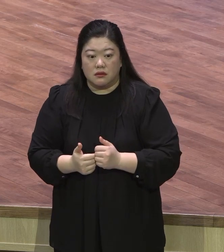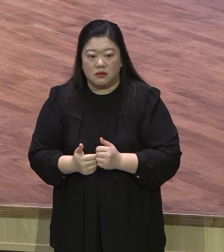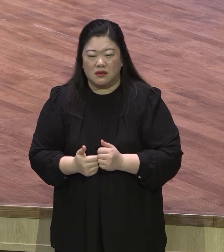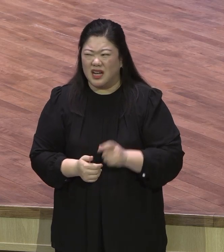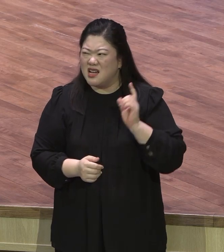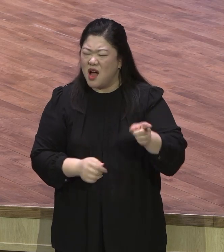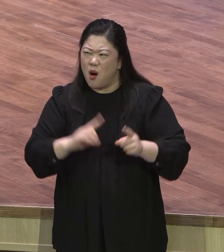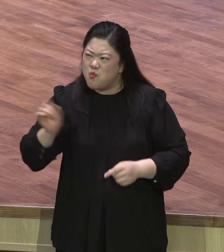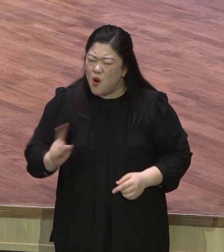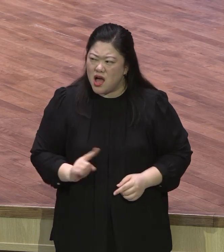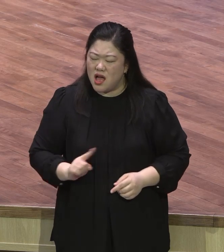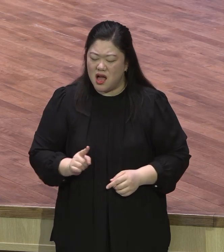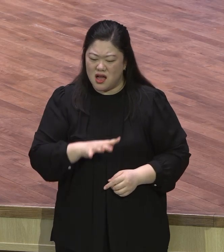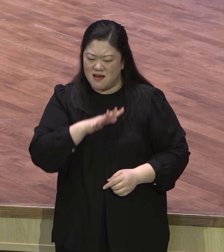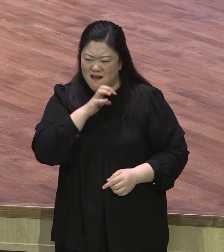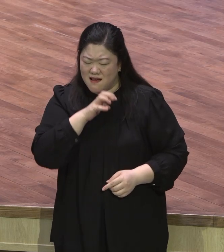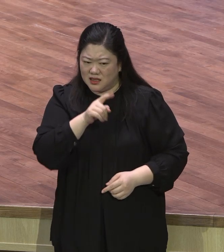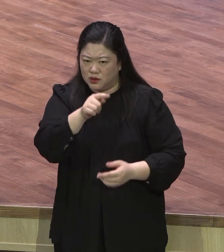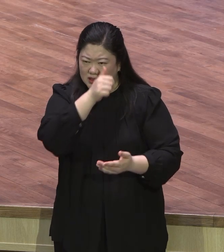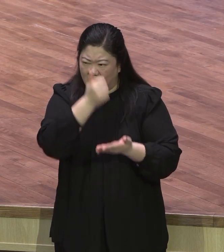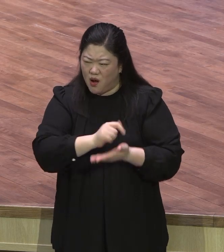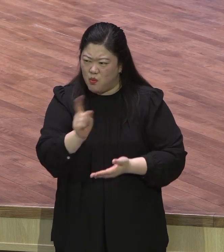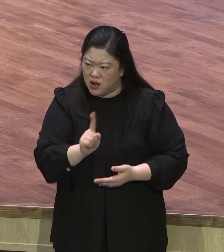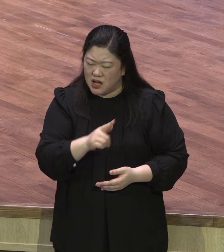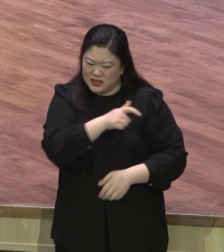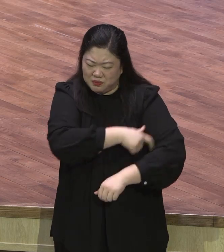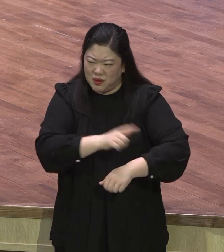장로님이 왜 저래 집사님이 왜 그렇습니까